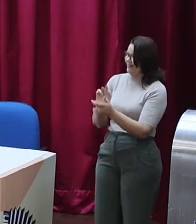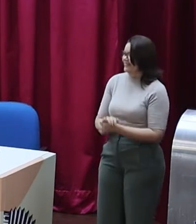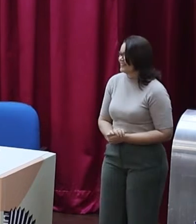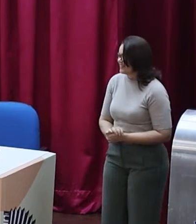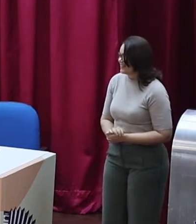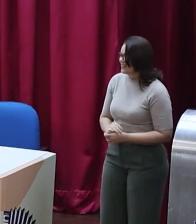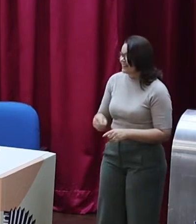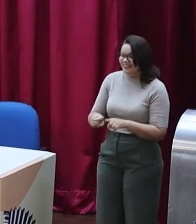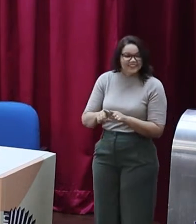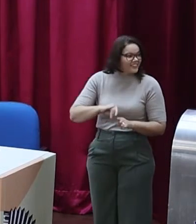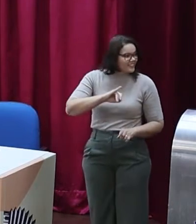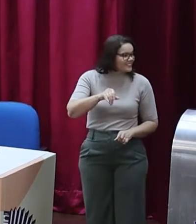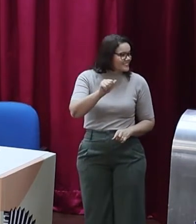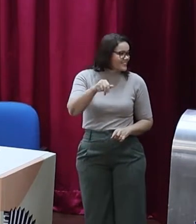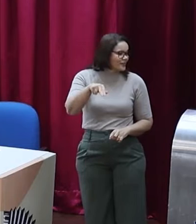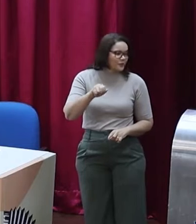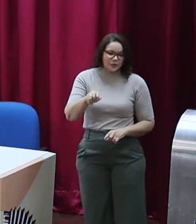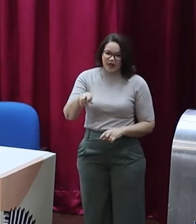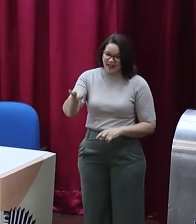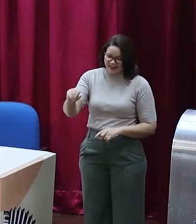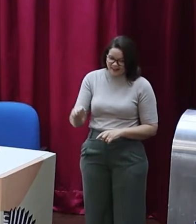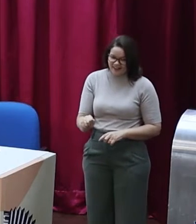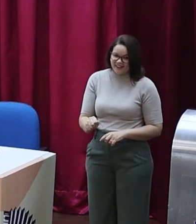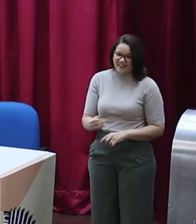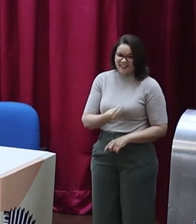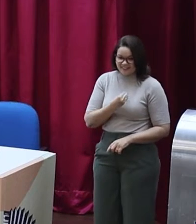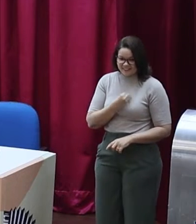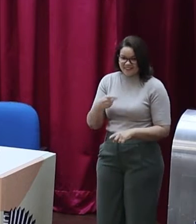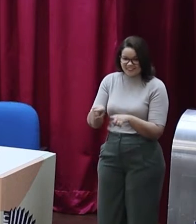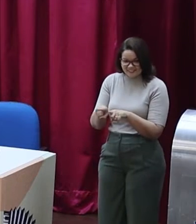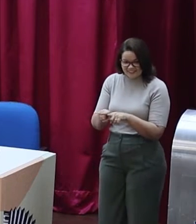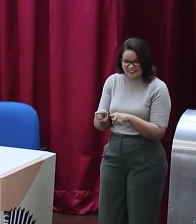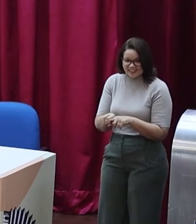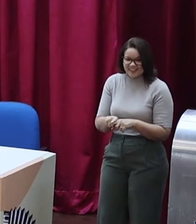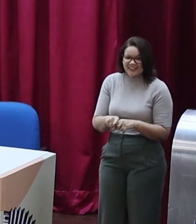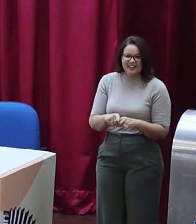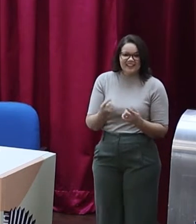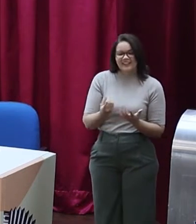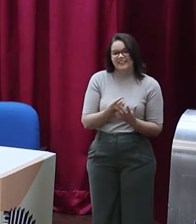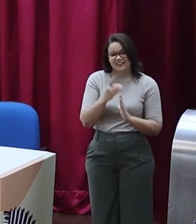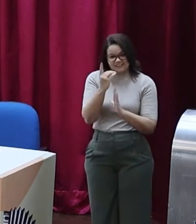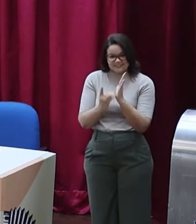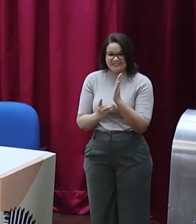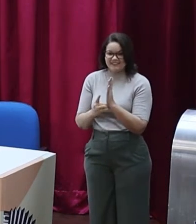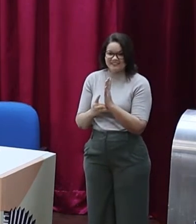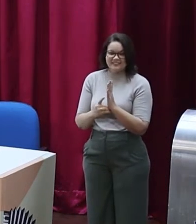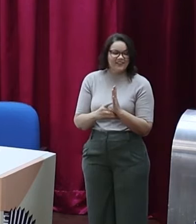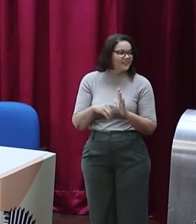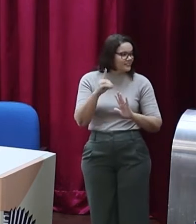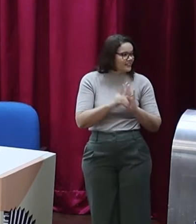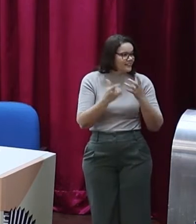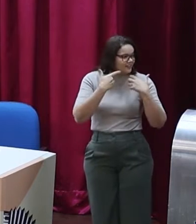E Januária Pereira da Silva Rocha, essa moça que está aqui, escreveu a dissertação intitulada Direito Linguístico e Sistema Interamericano de